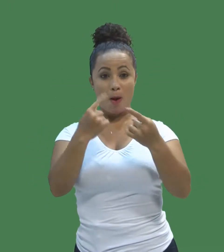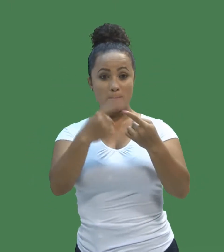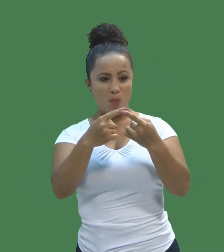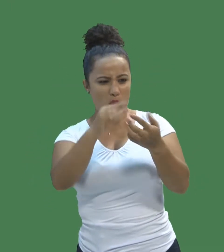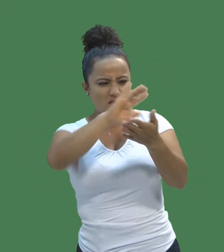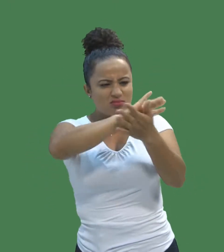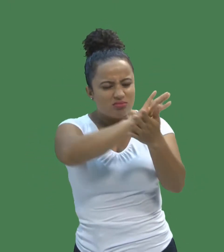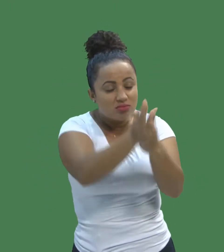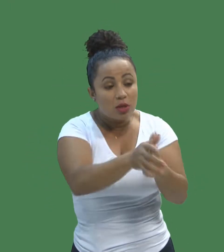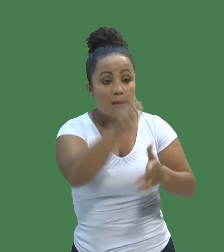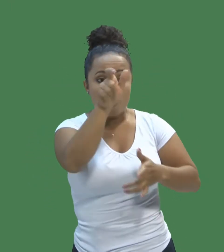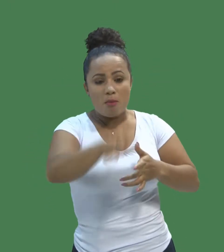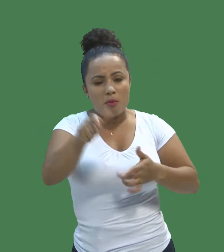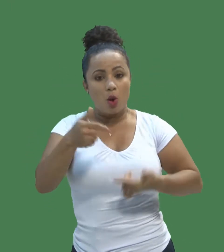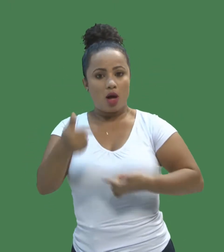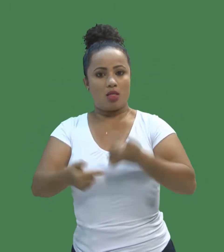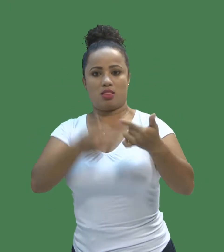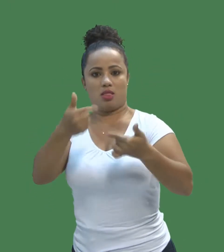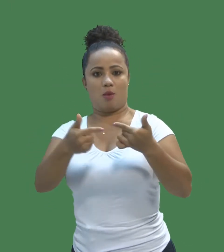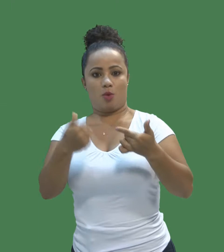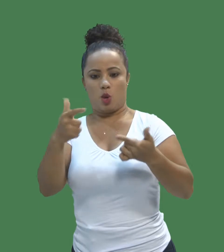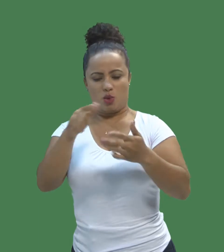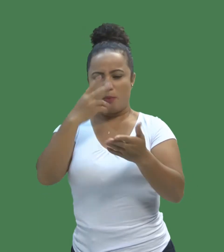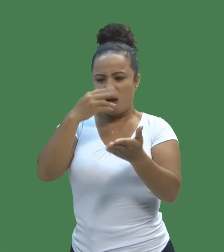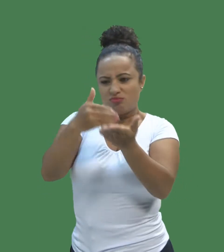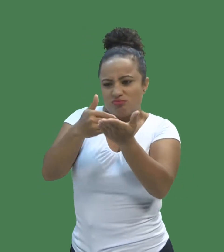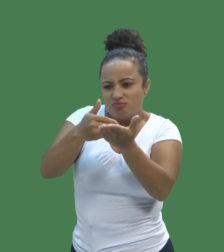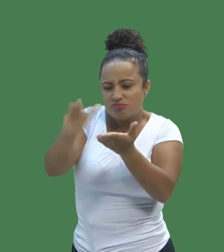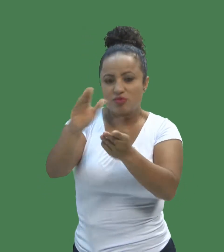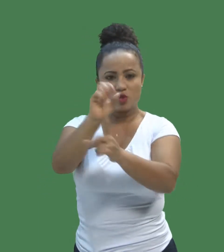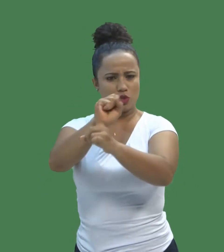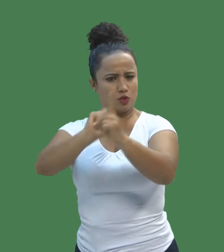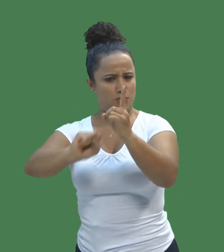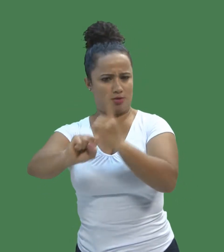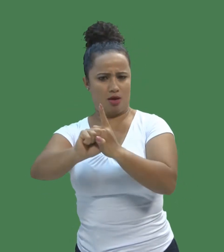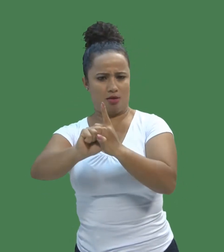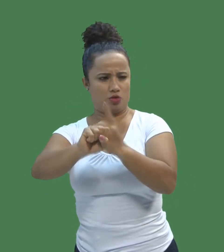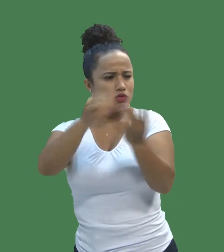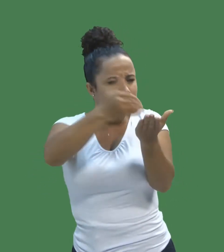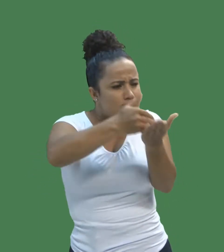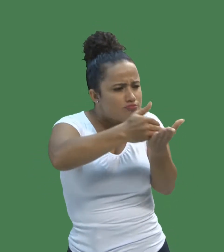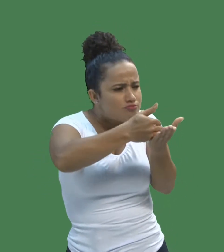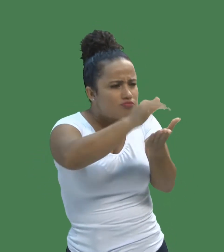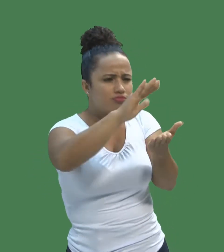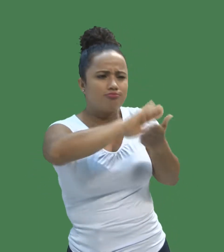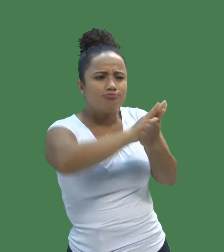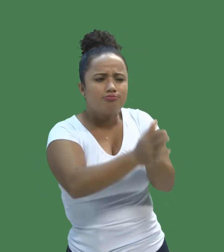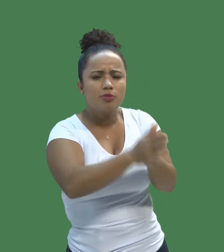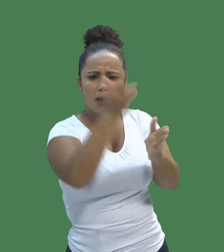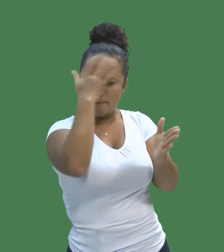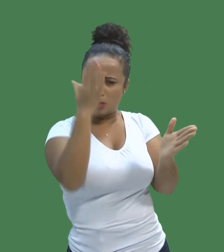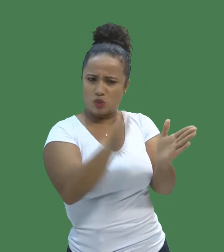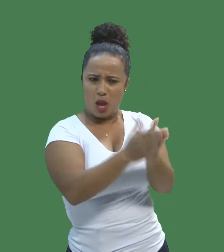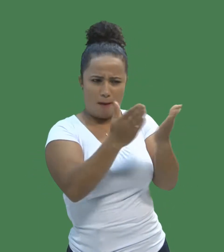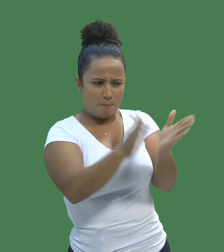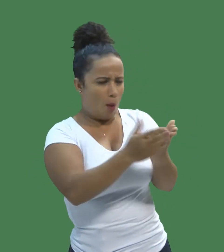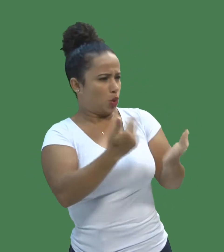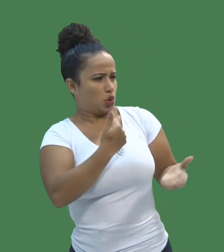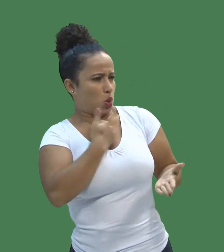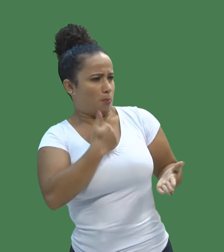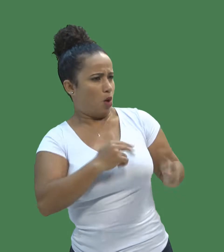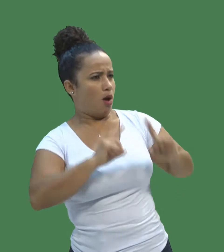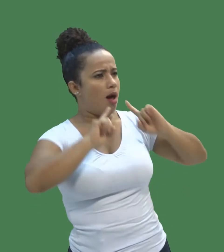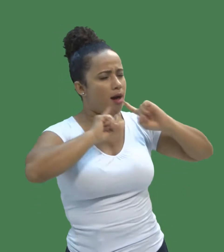os pobres do direito de manifestação, que exclui a grande maioria das decisões